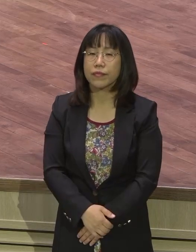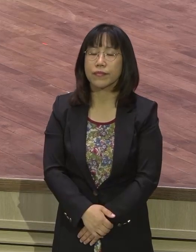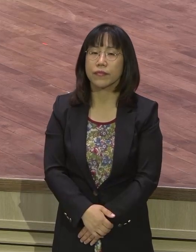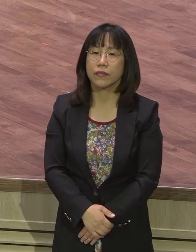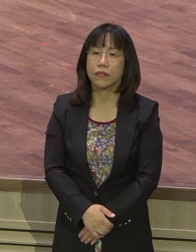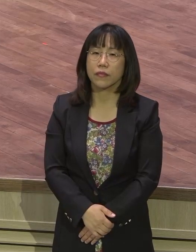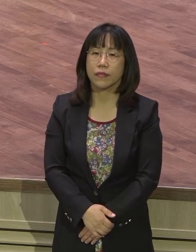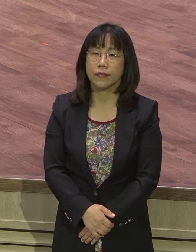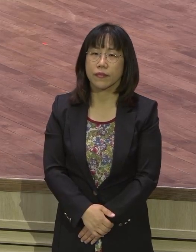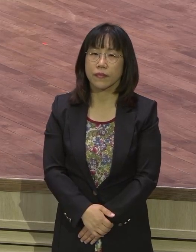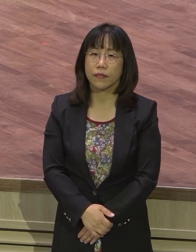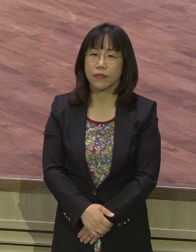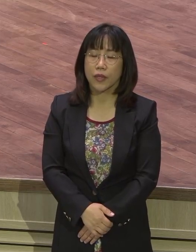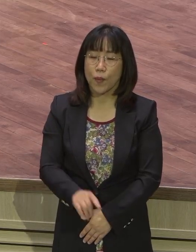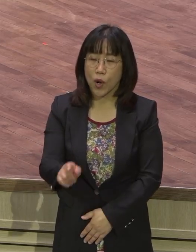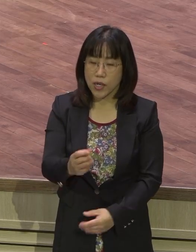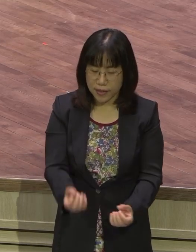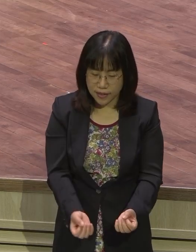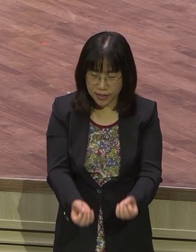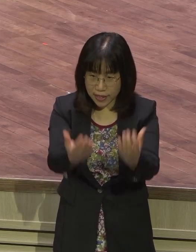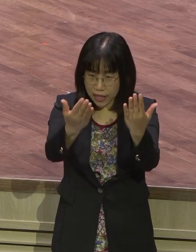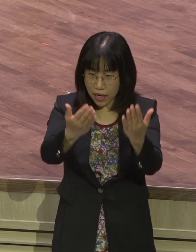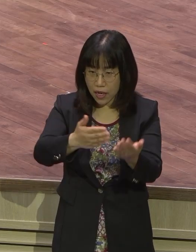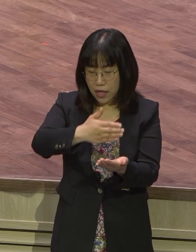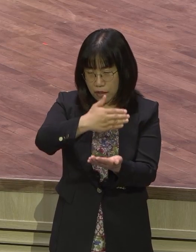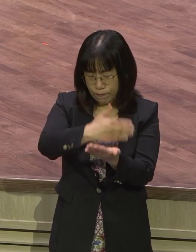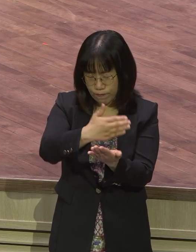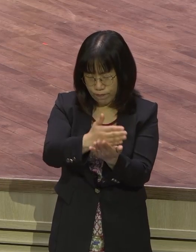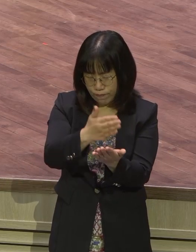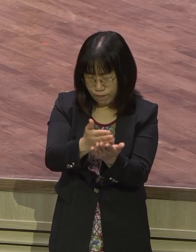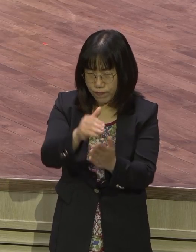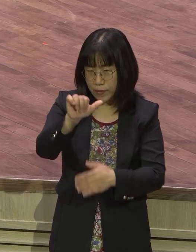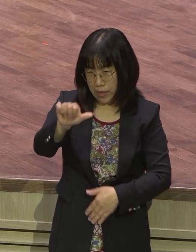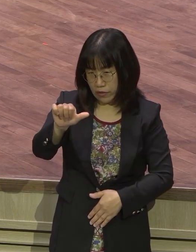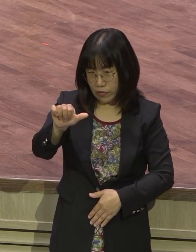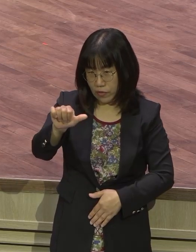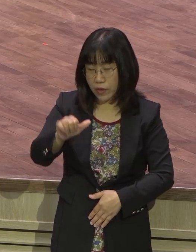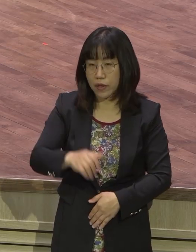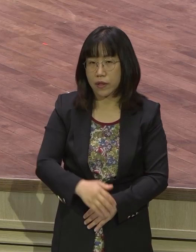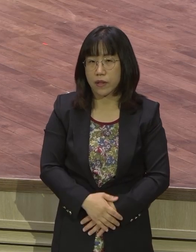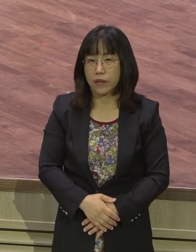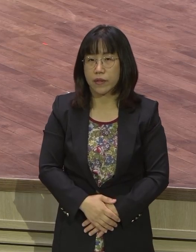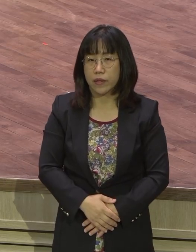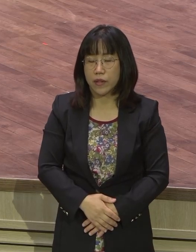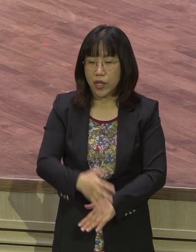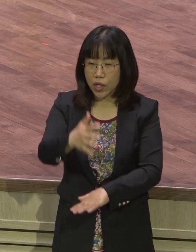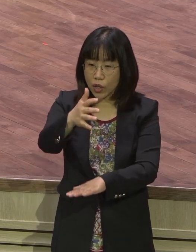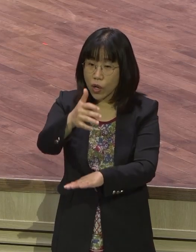흔히 5대 제사로 불리는데 이 제사 제도는 궁극적으로는 전부 예수